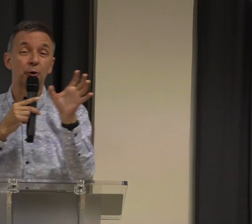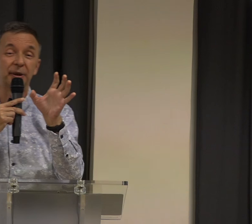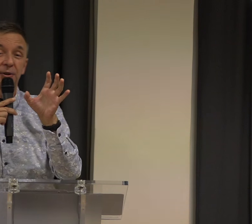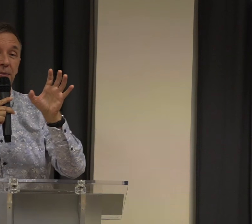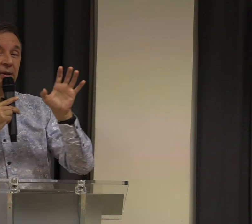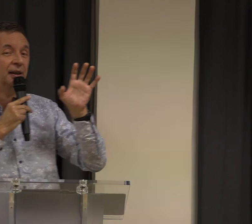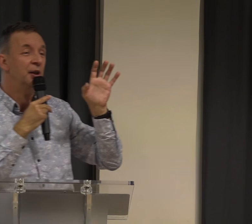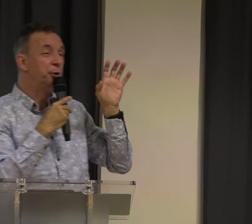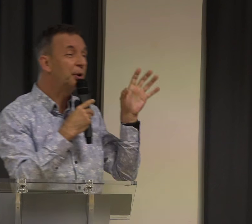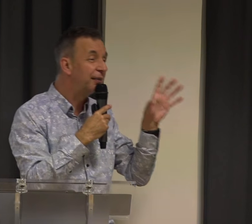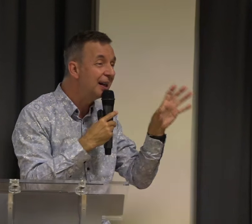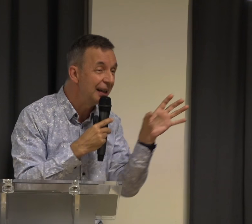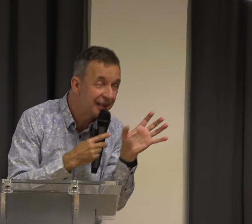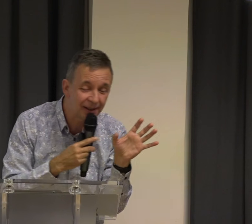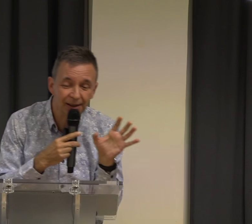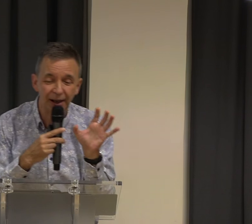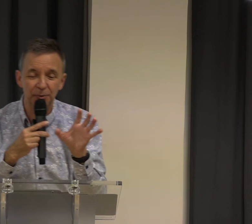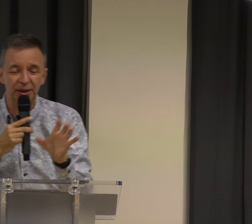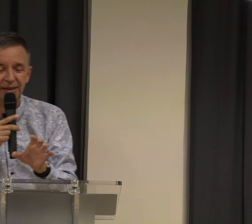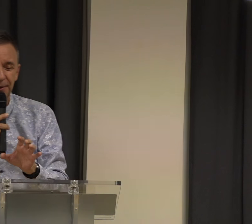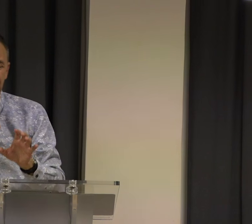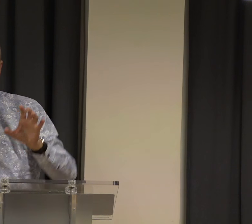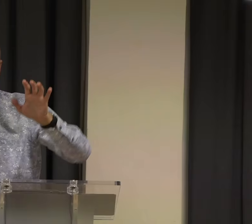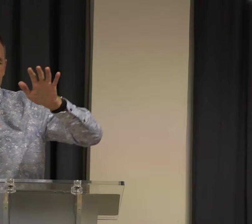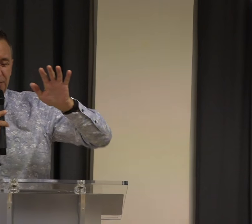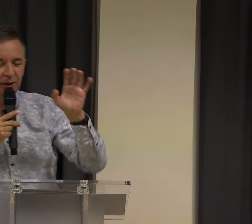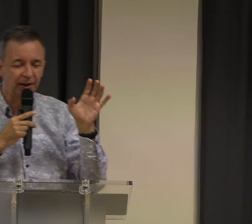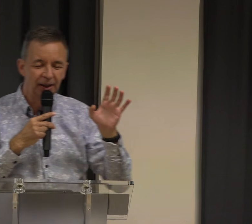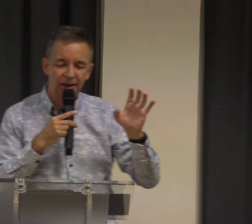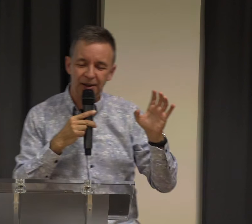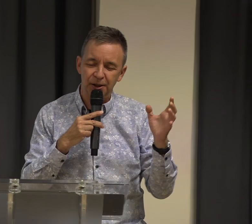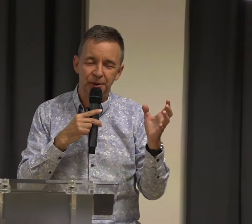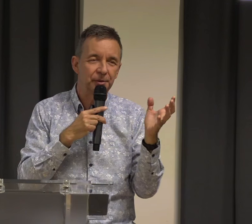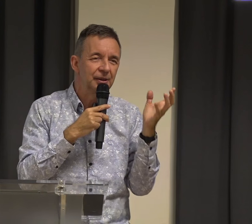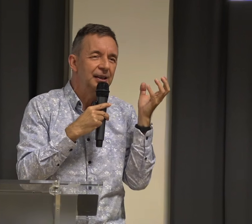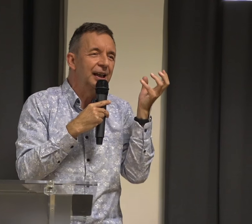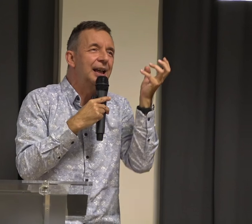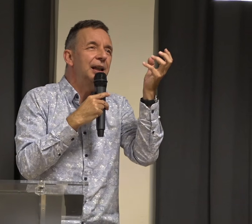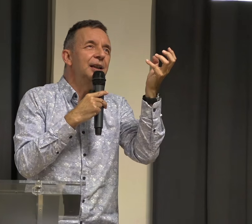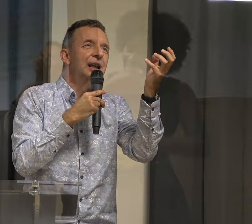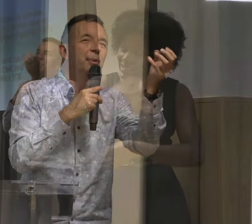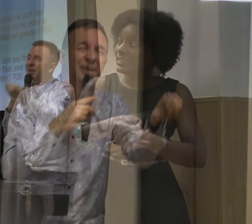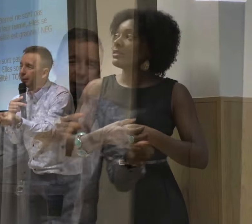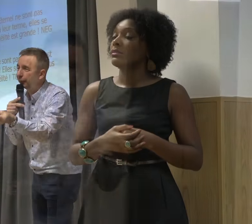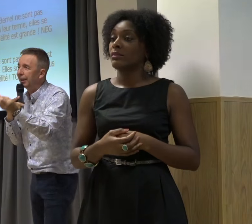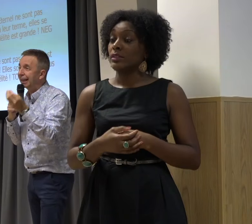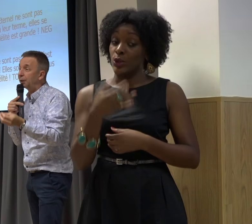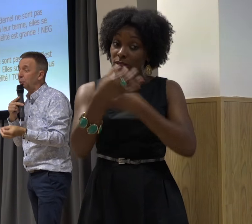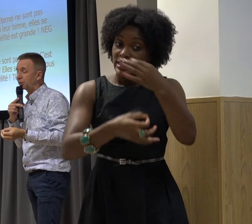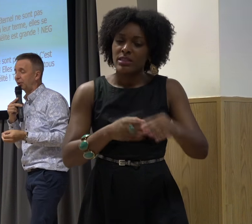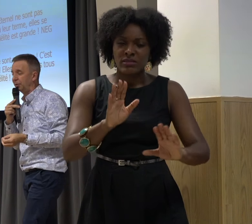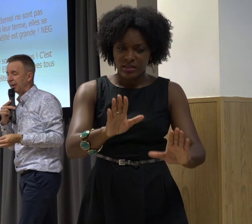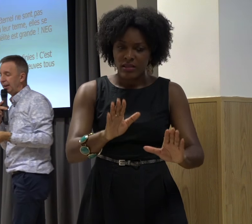j'aurai compassion. Dieu révèle ici à Moïse un épisode et il lui signifie